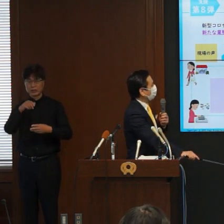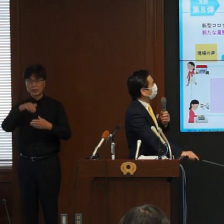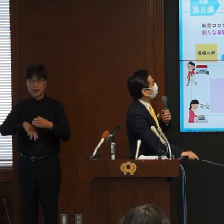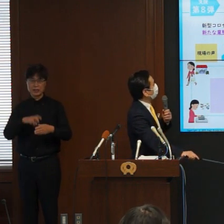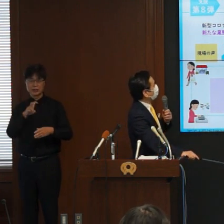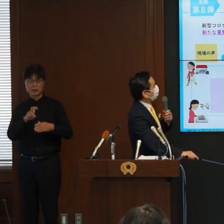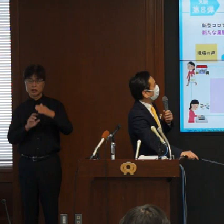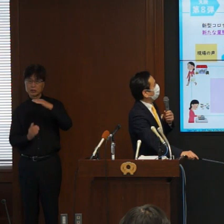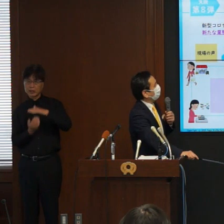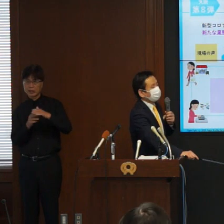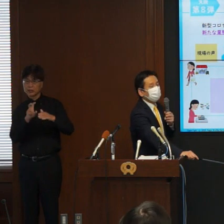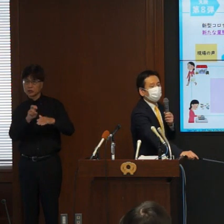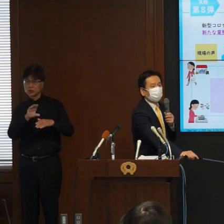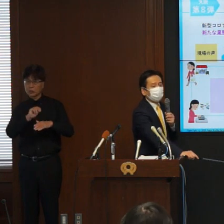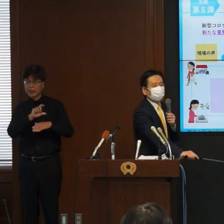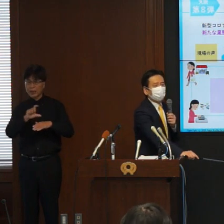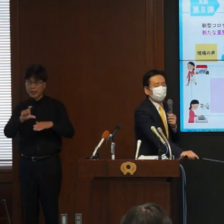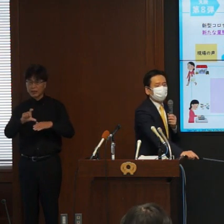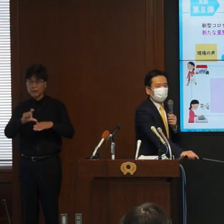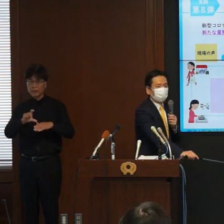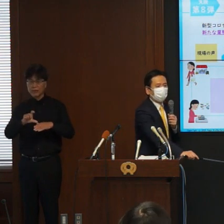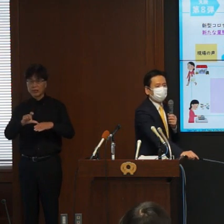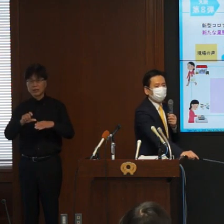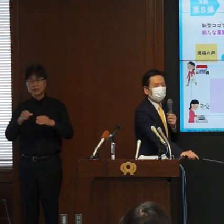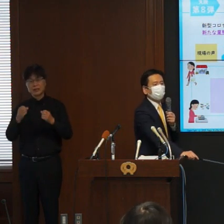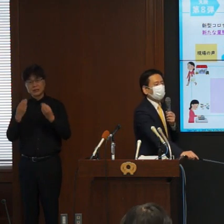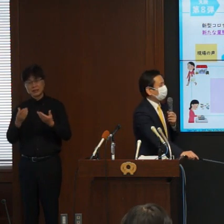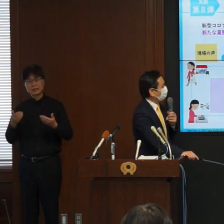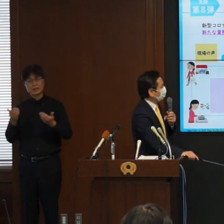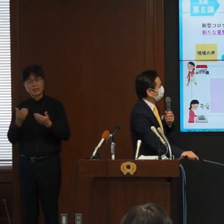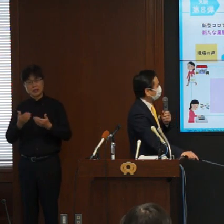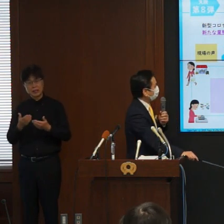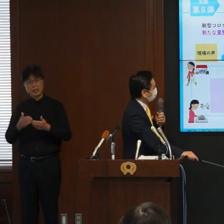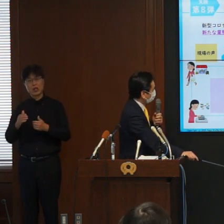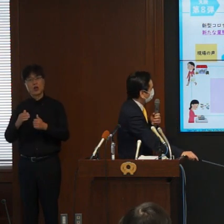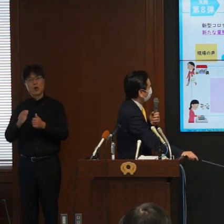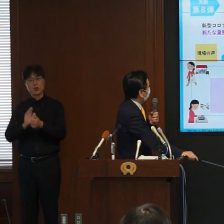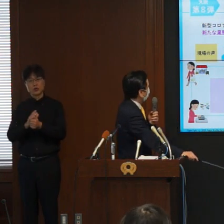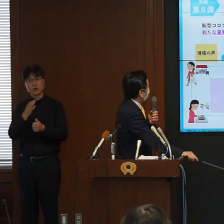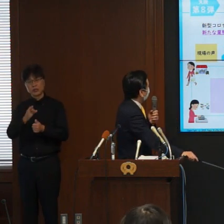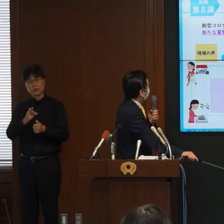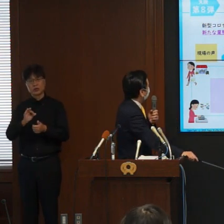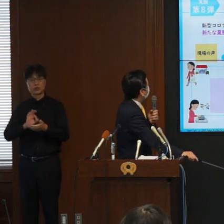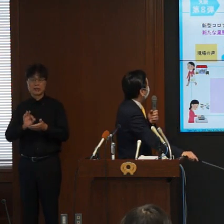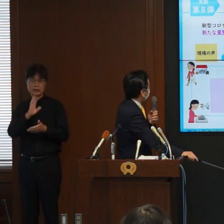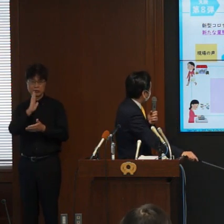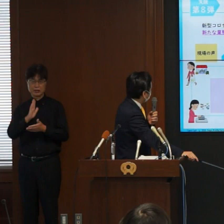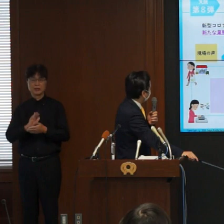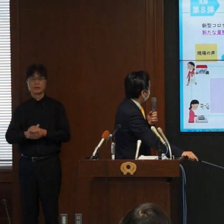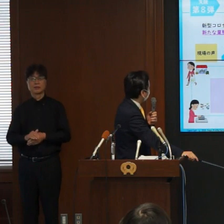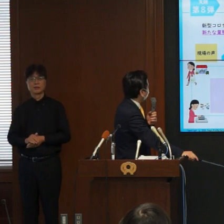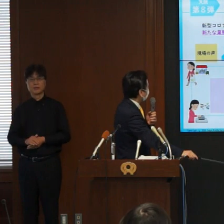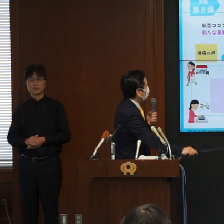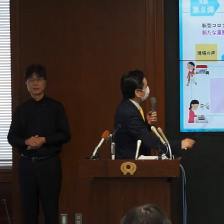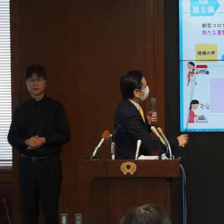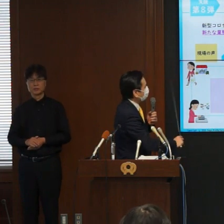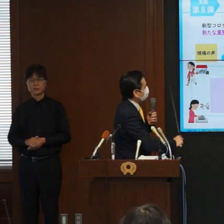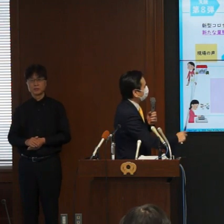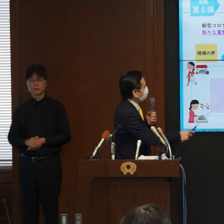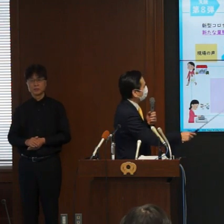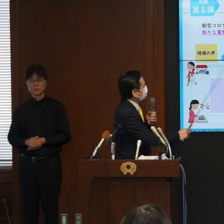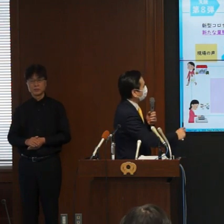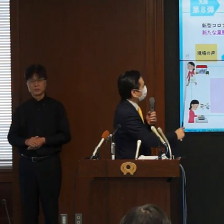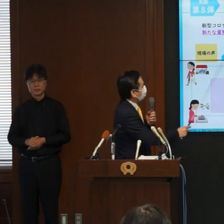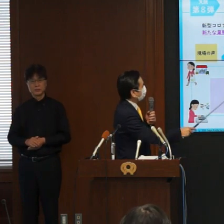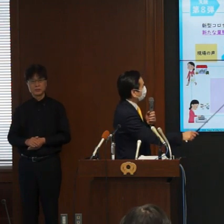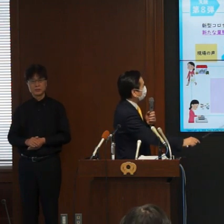万円の上限に補助する制度、新業態スタート補助金というものもご活用いただきたいと、ご活用いただきたいと思います。さ